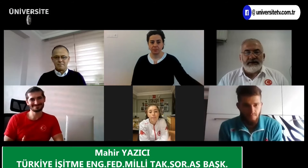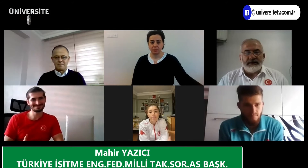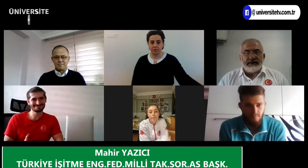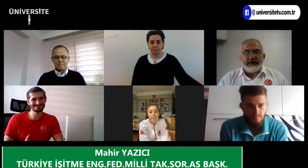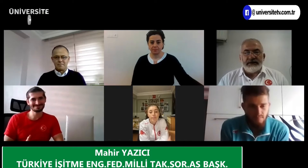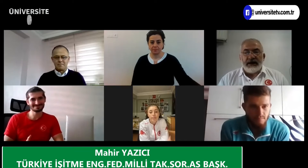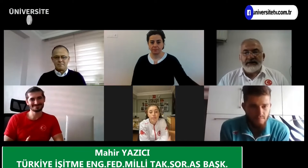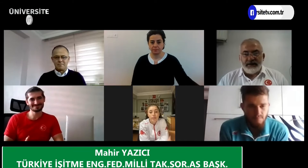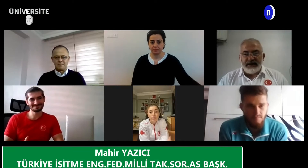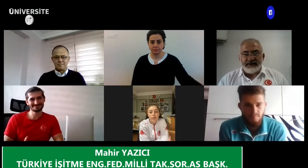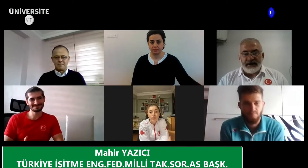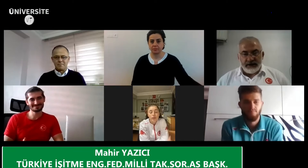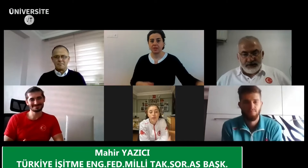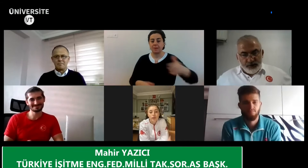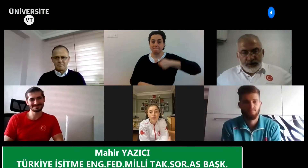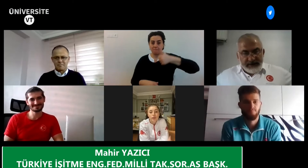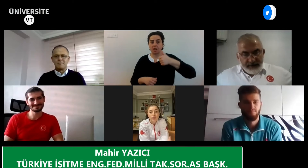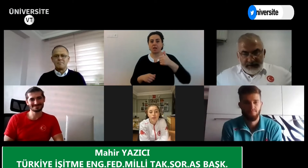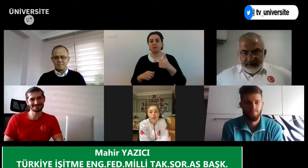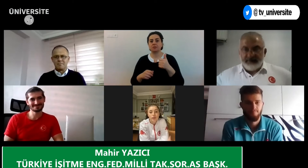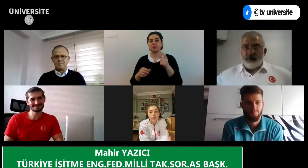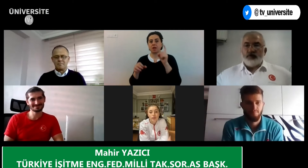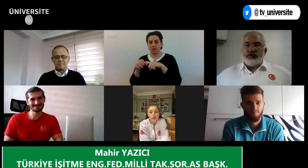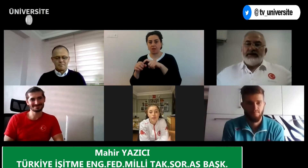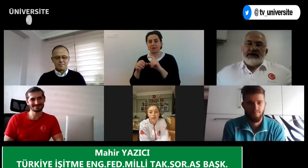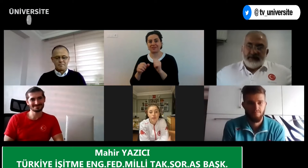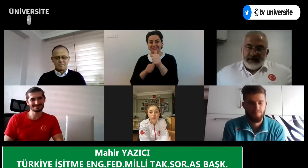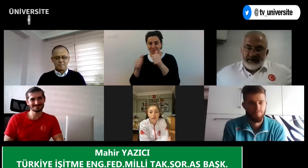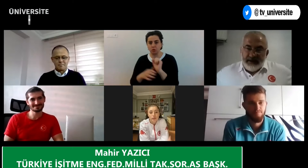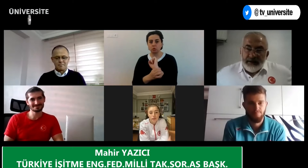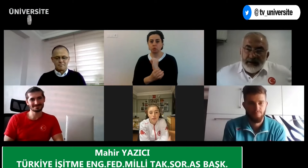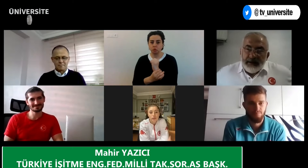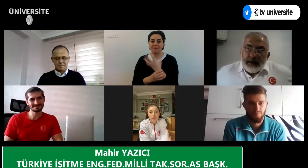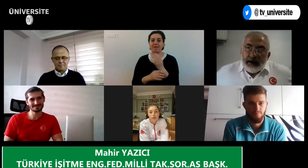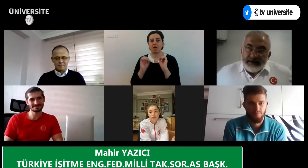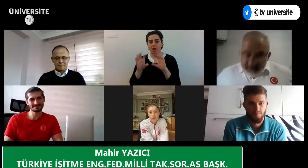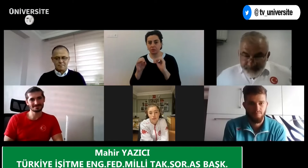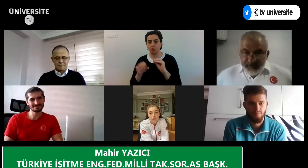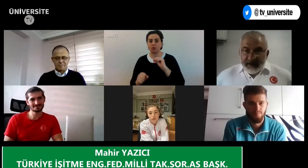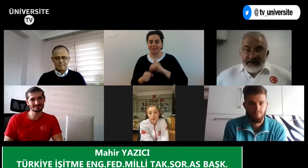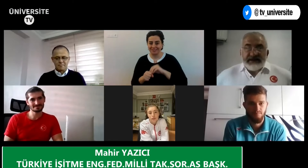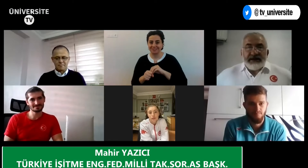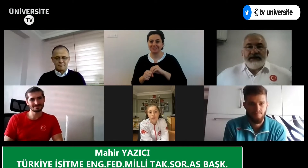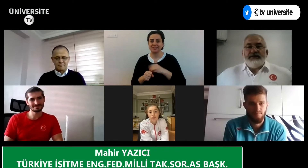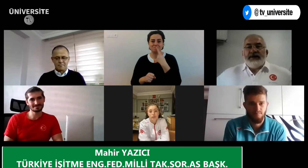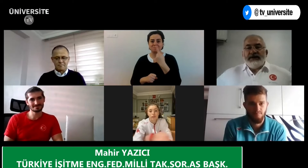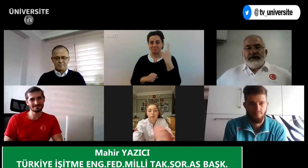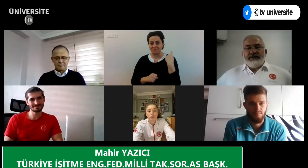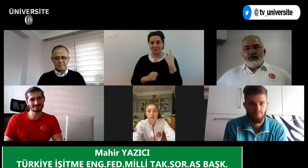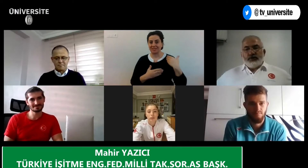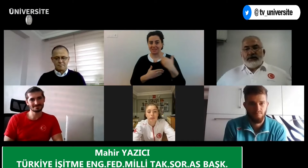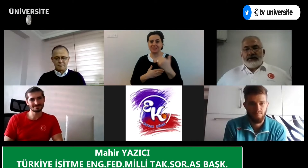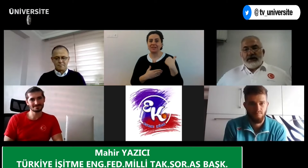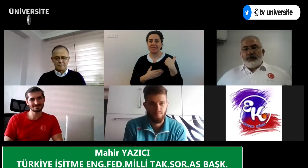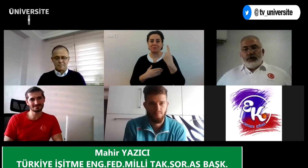bakanlığın atamalarında, antrenör atamalarında ve uzmanlık atamalarında. Artı geçen sene itibariyle